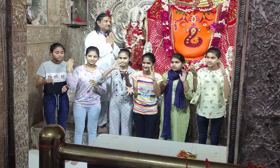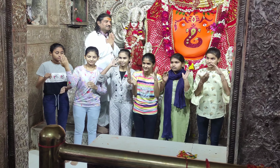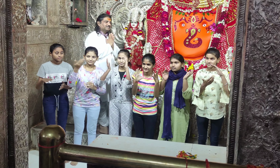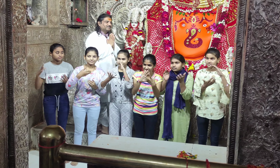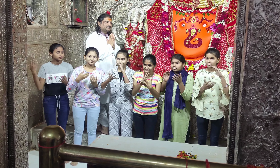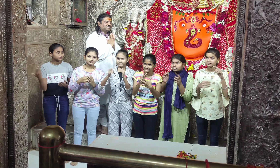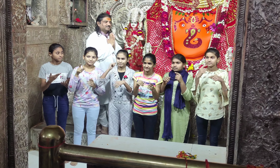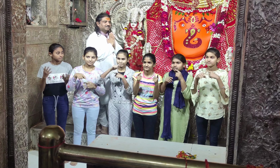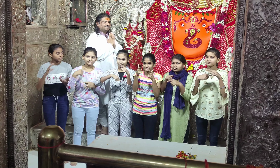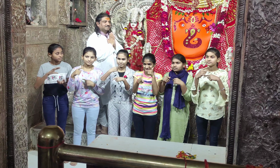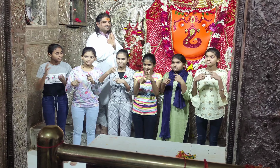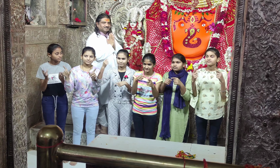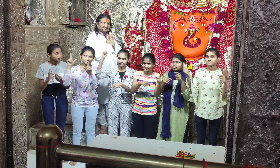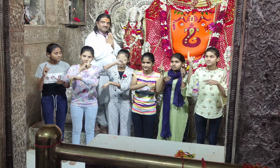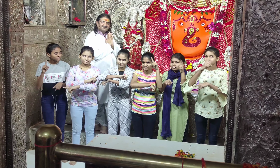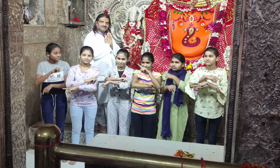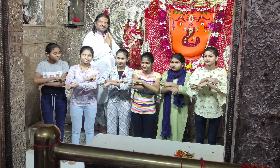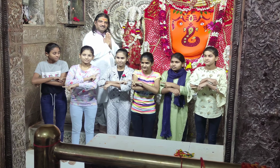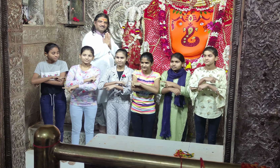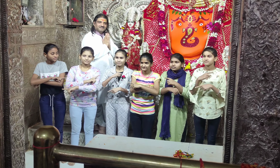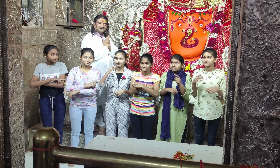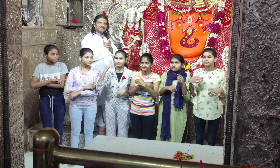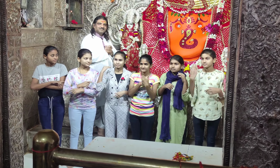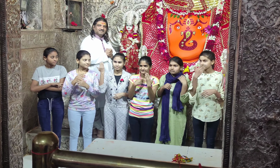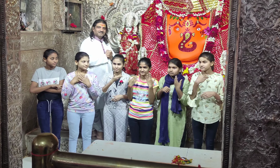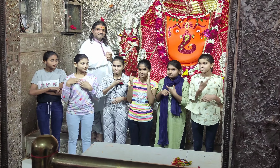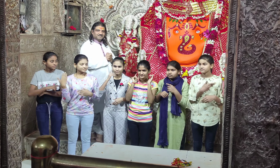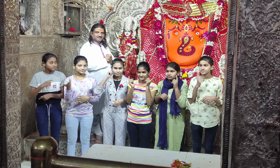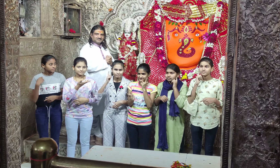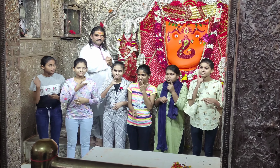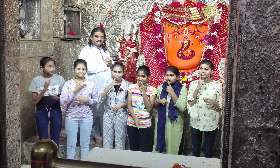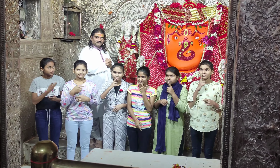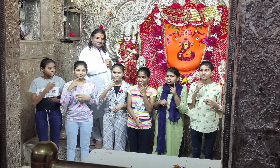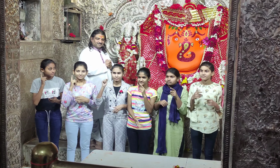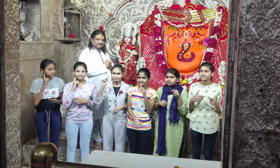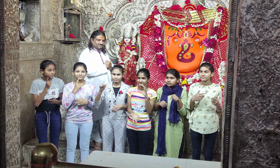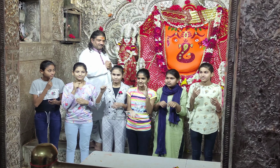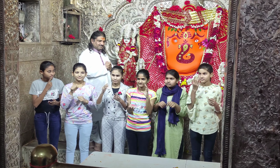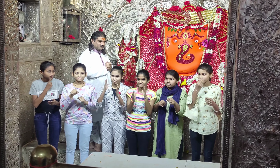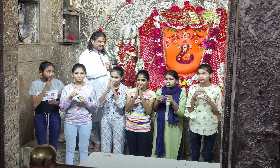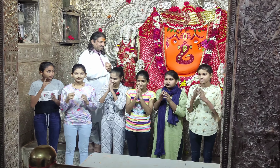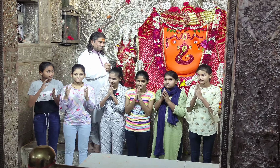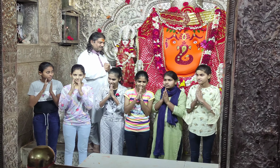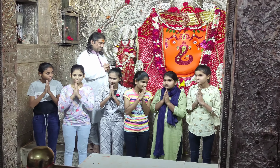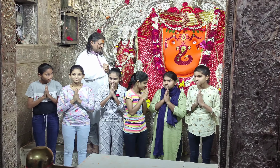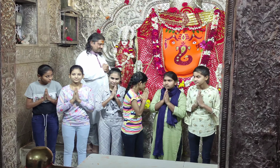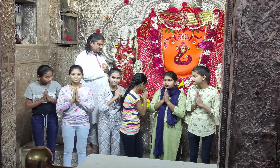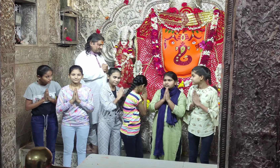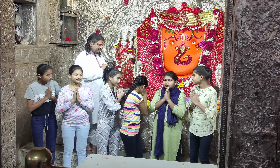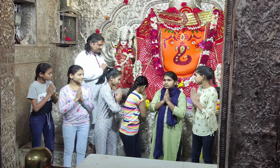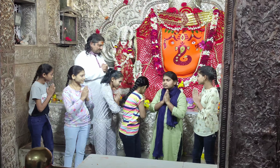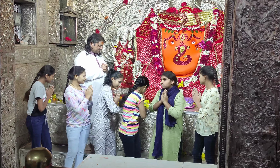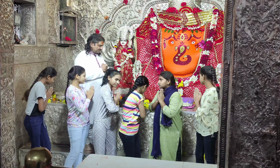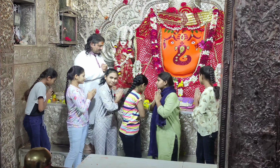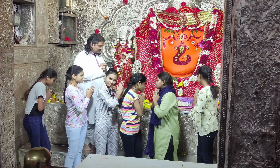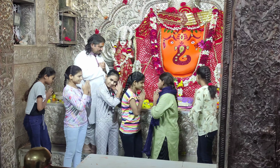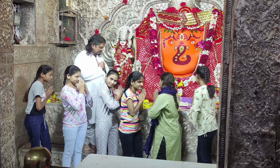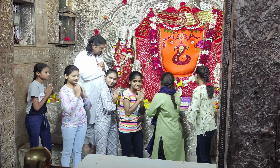जो सांस्कृतिक भाषा दिवस है, हम सब मुख बजे ये गणपति भगवान को दर्शन करने आए हैं।